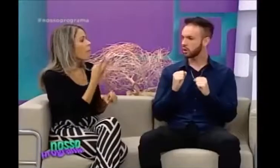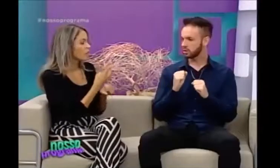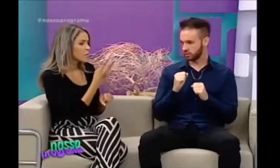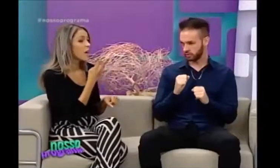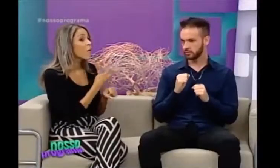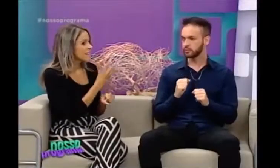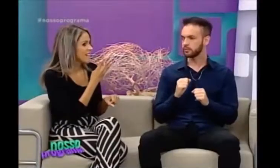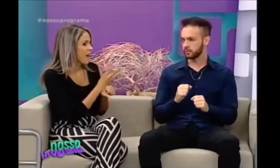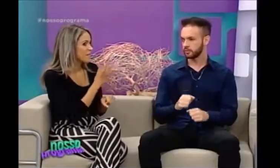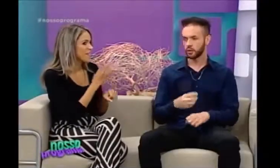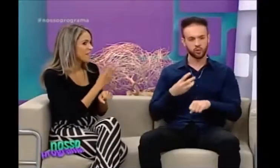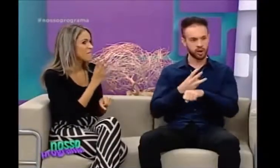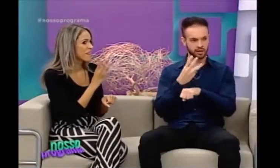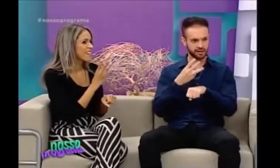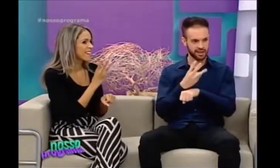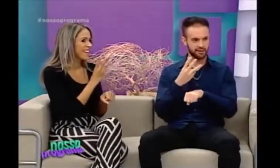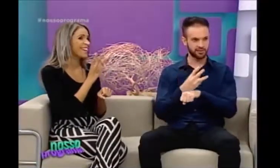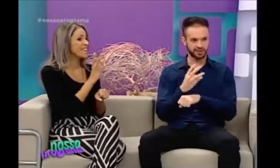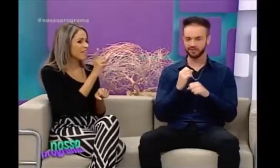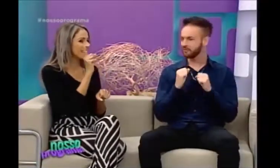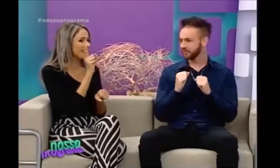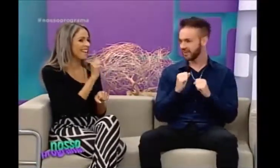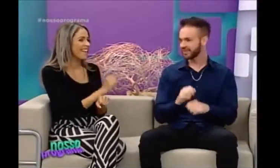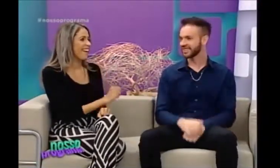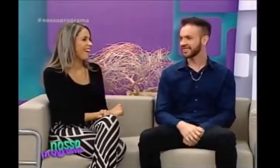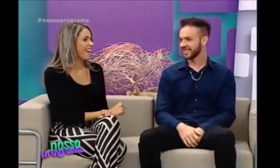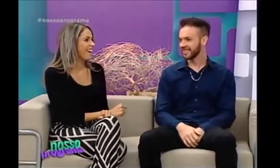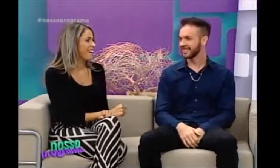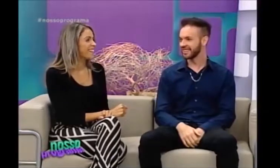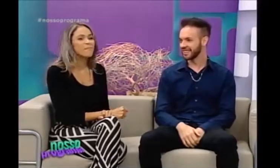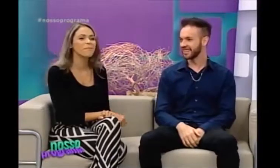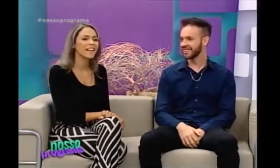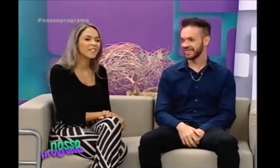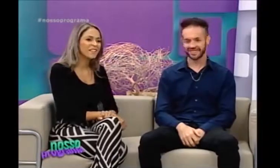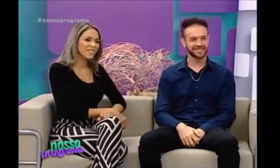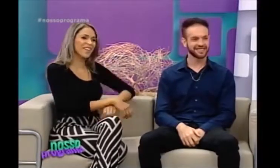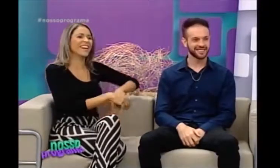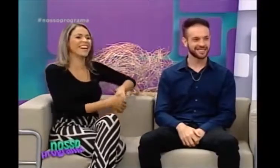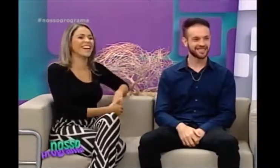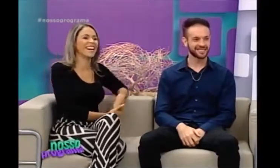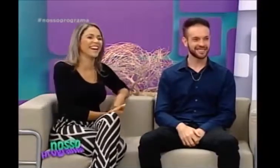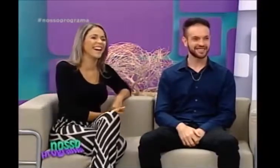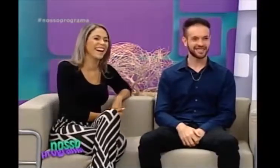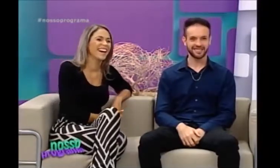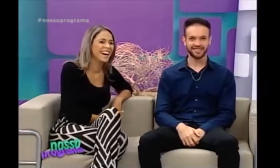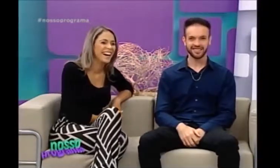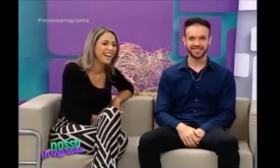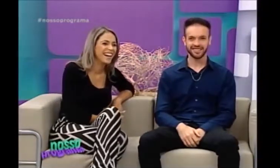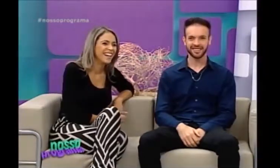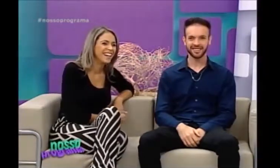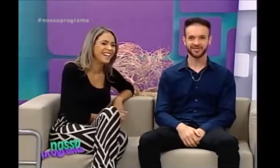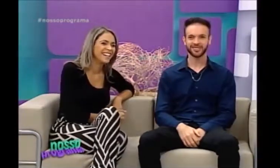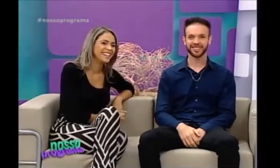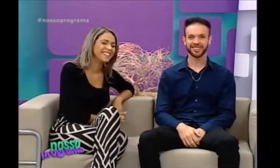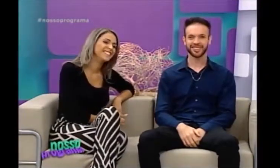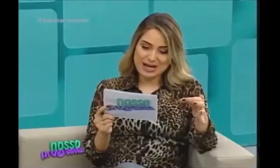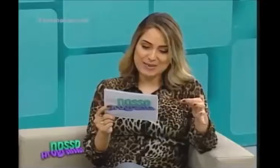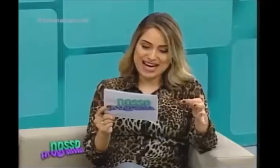Pode mandar o WhatsApp, não liga pra ele não vai atender. Que piada horrível. Quem quiser entrar em contato, o telefone da Mari,